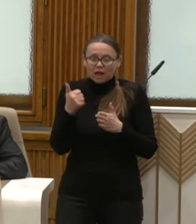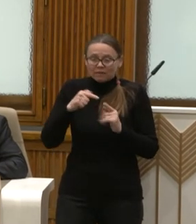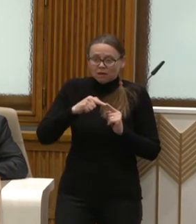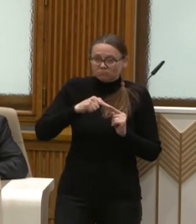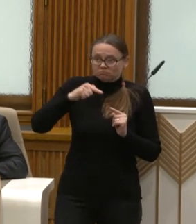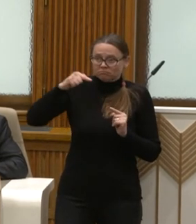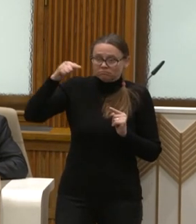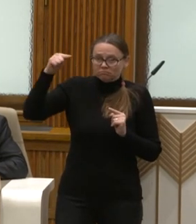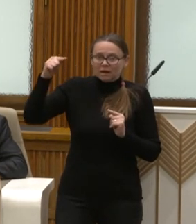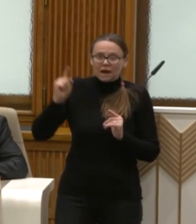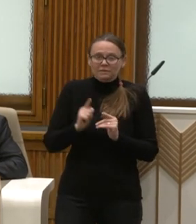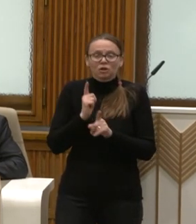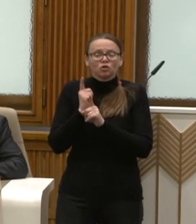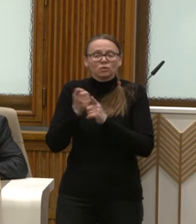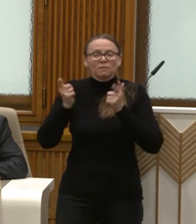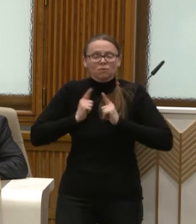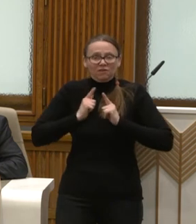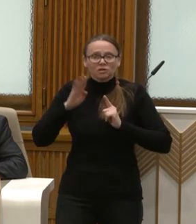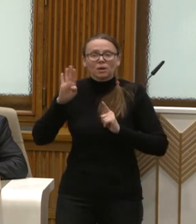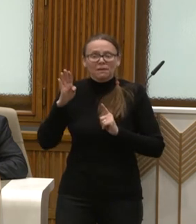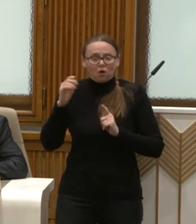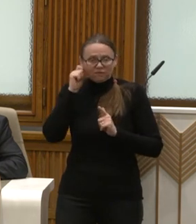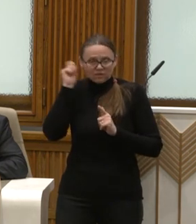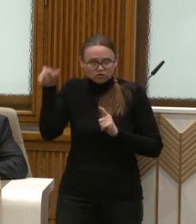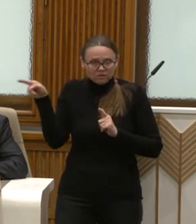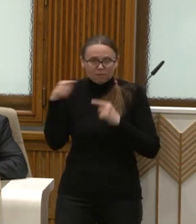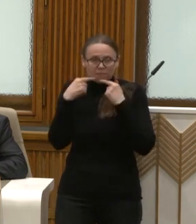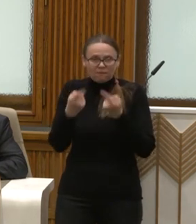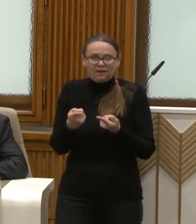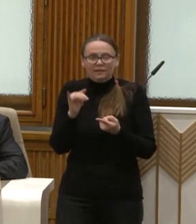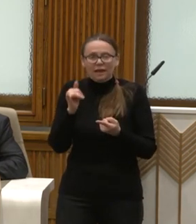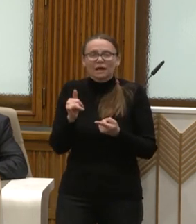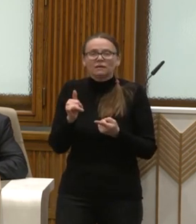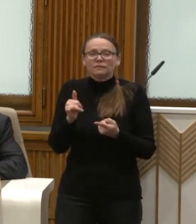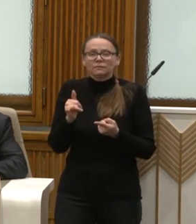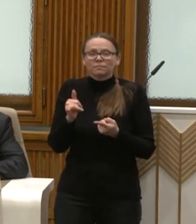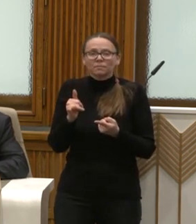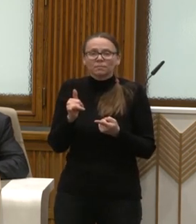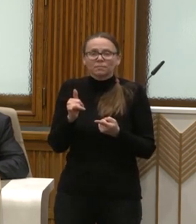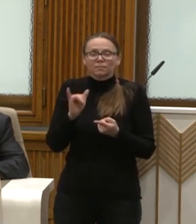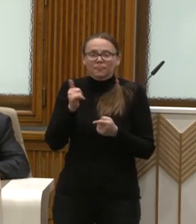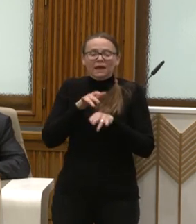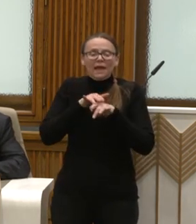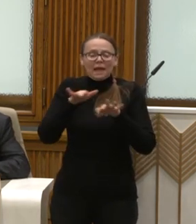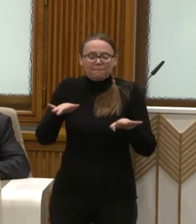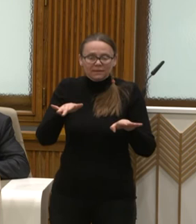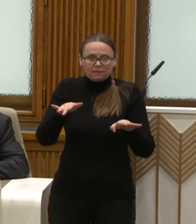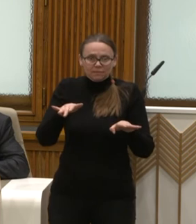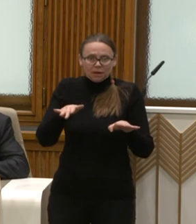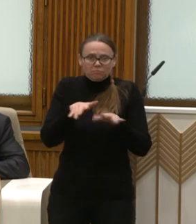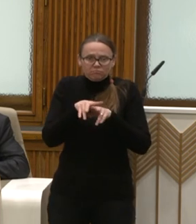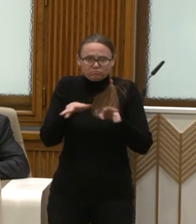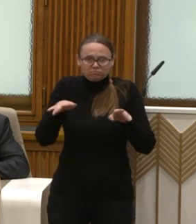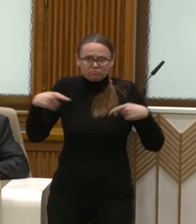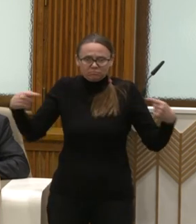eksponentna rast. Tudi profesor Bejovićeva je povedala, da je, se pravi, pač epidemija je neizogibna